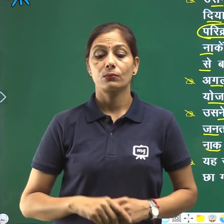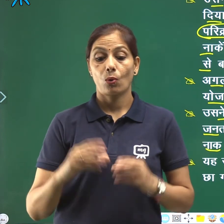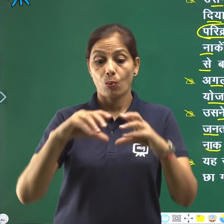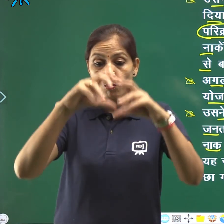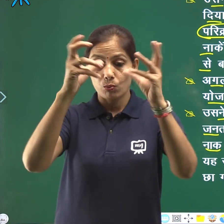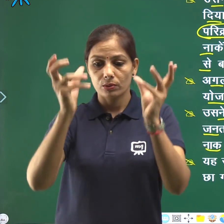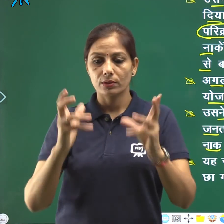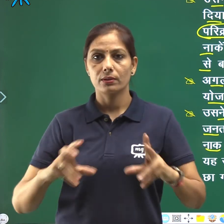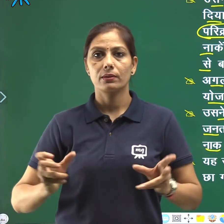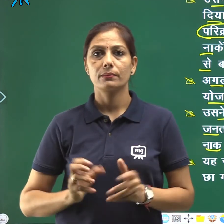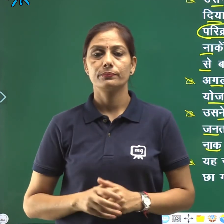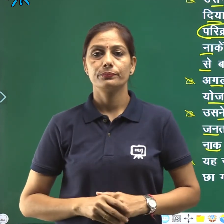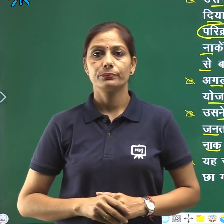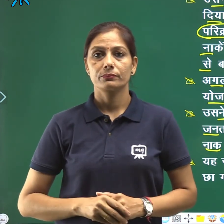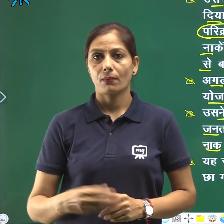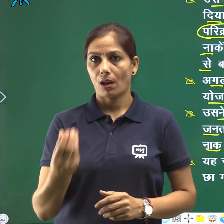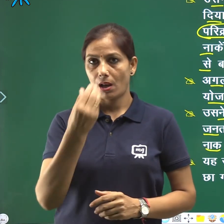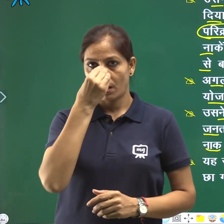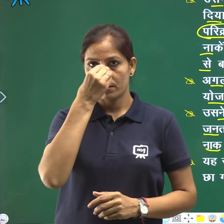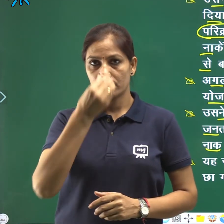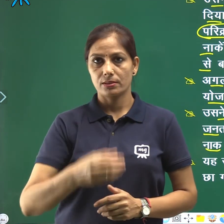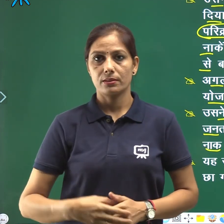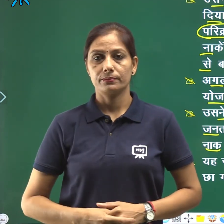के लगा दिया जाए।